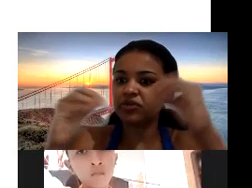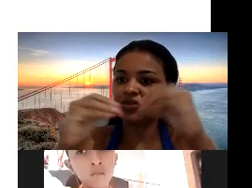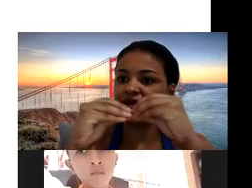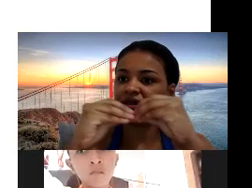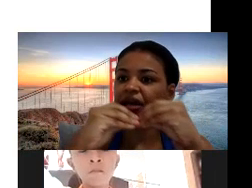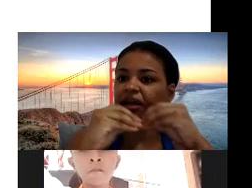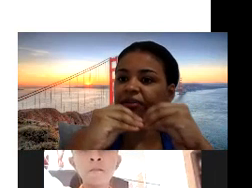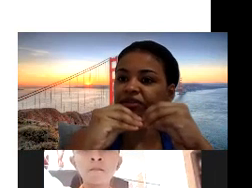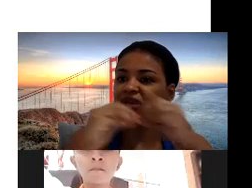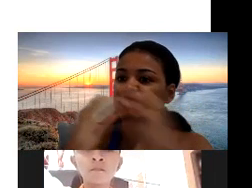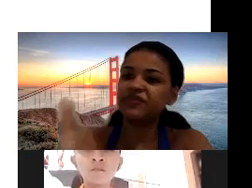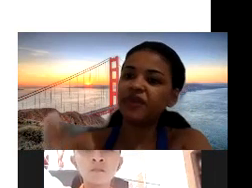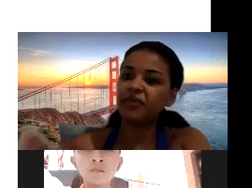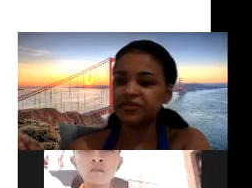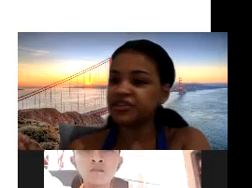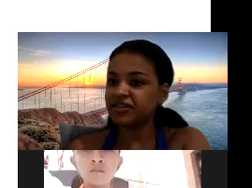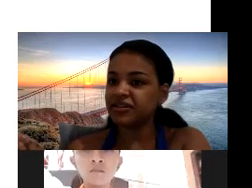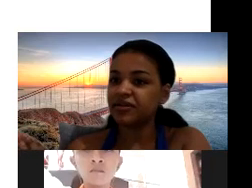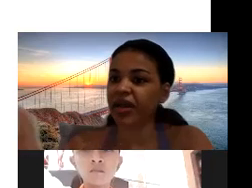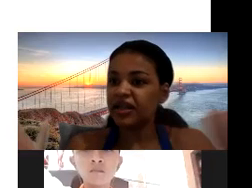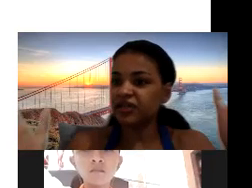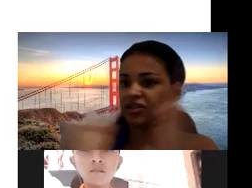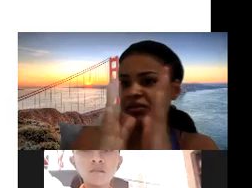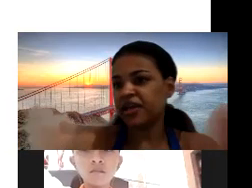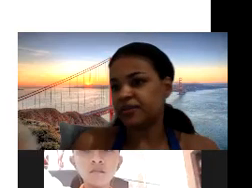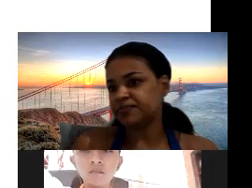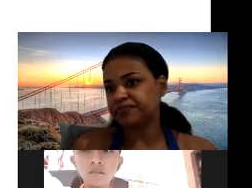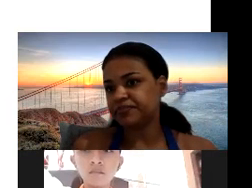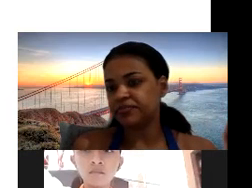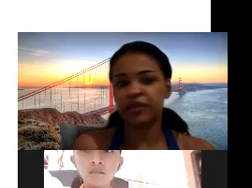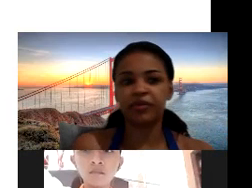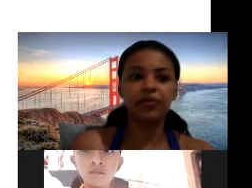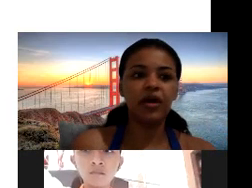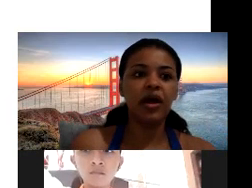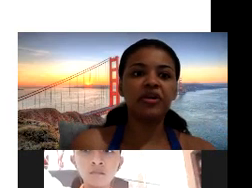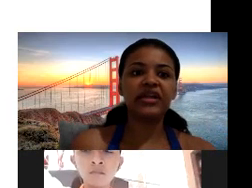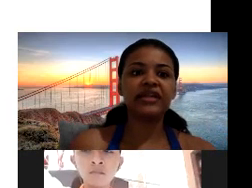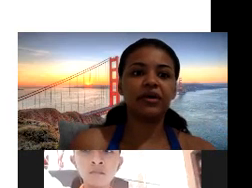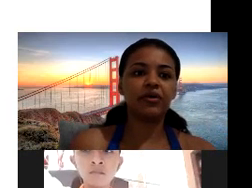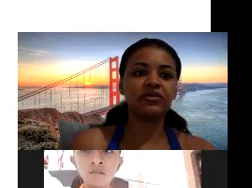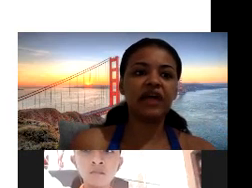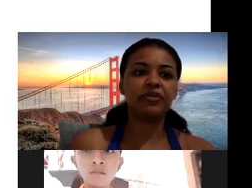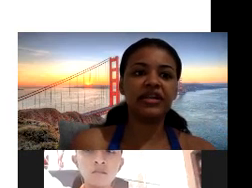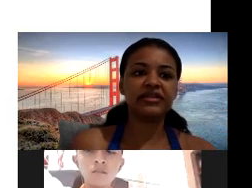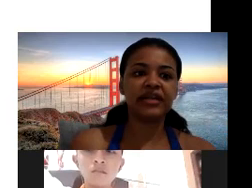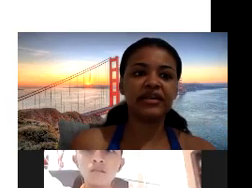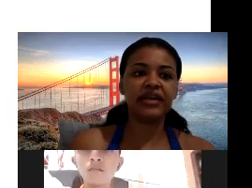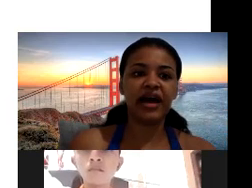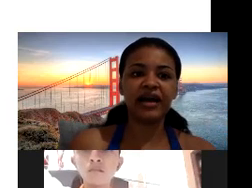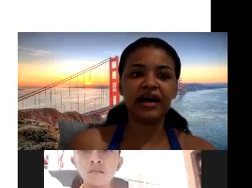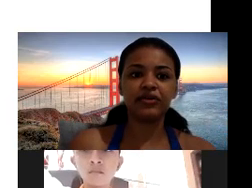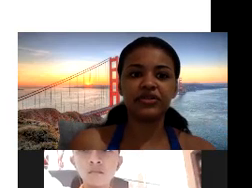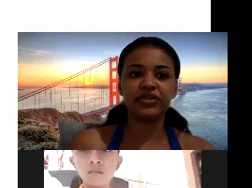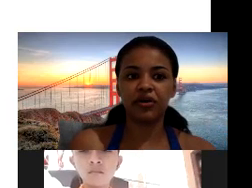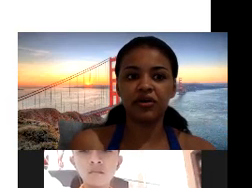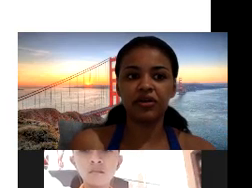simplesmente junto aos dois elementos químicos e formam substância então só sonei tá bom poder Esse é o contrário poderia